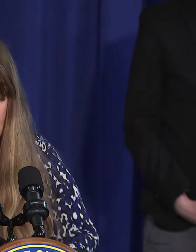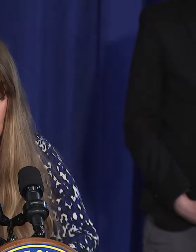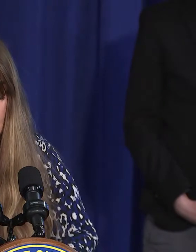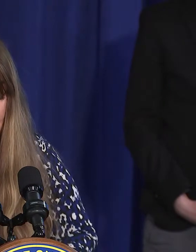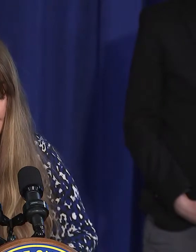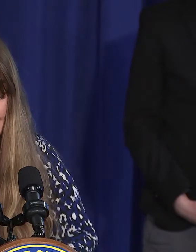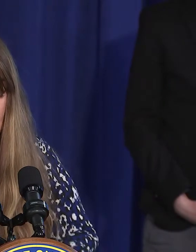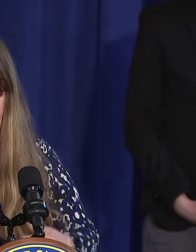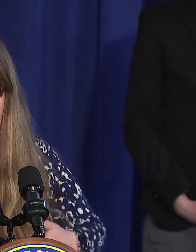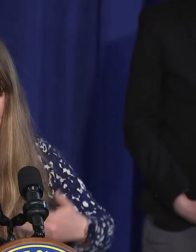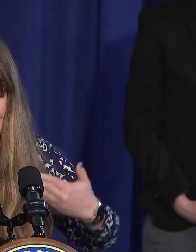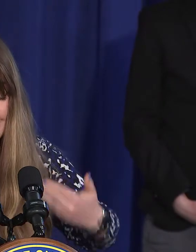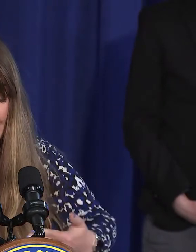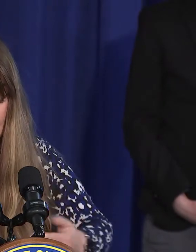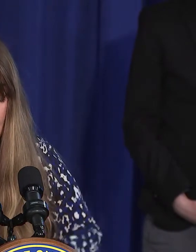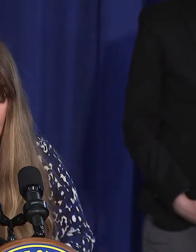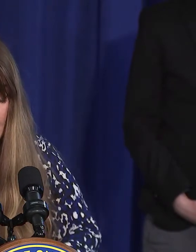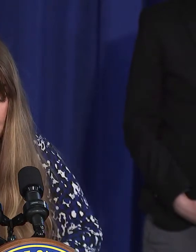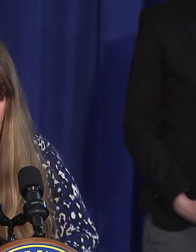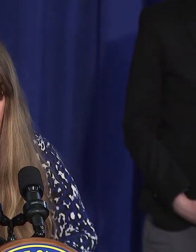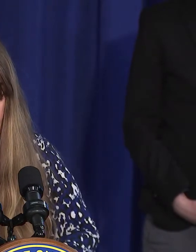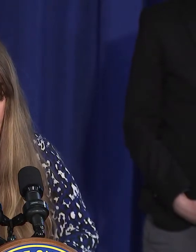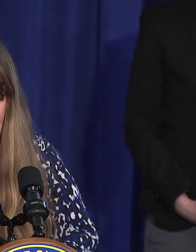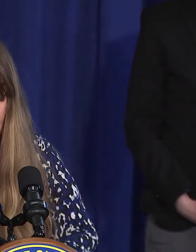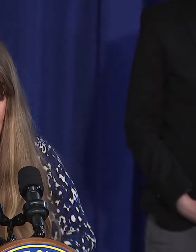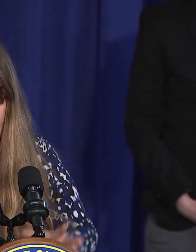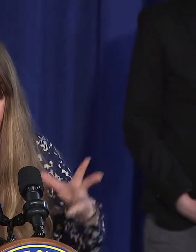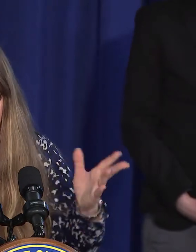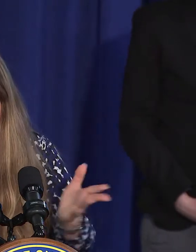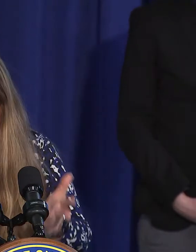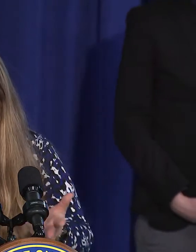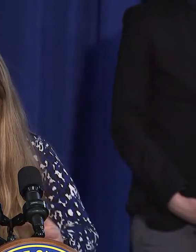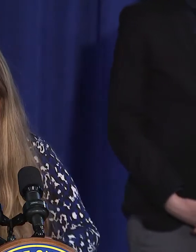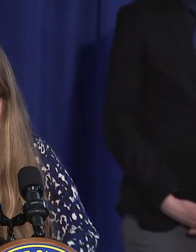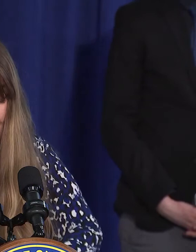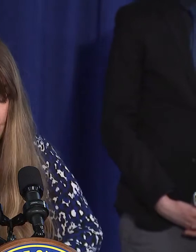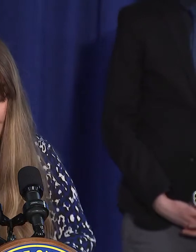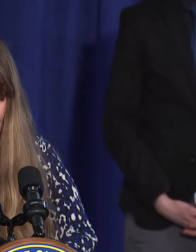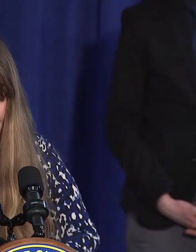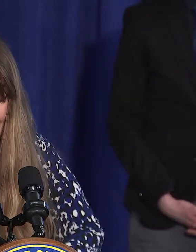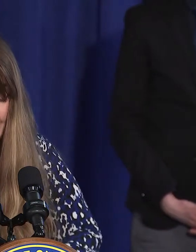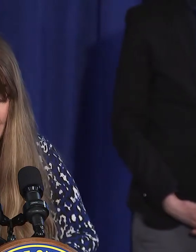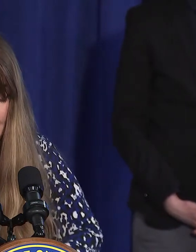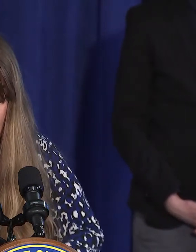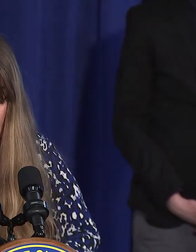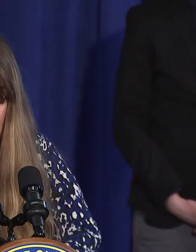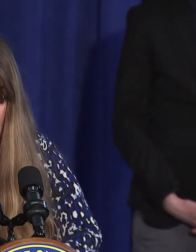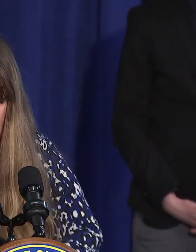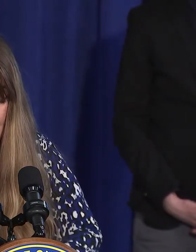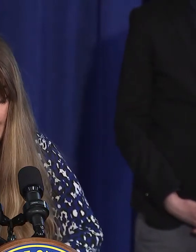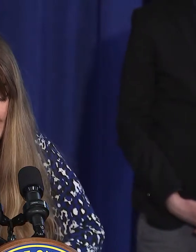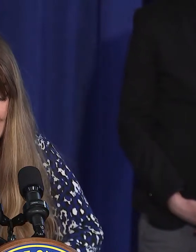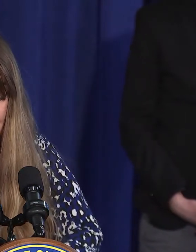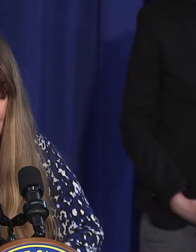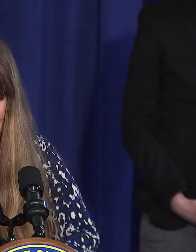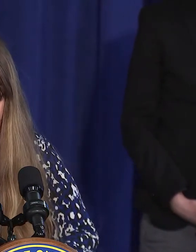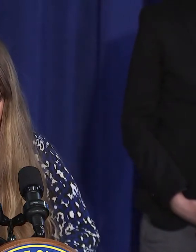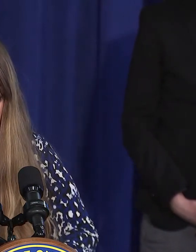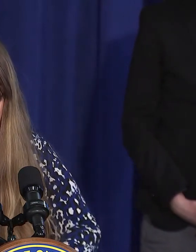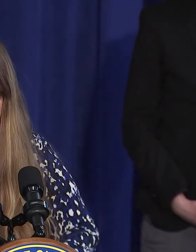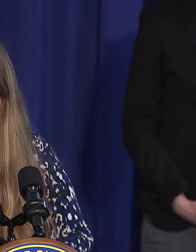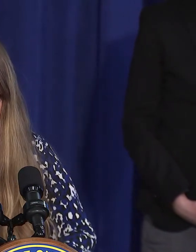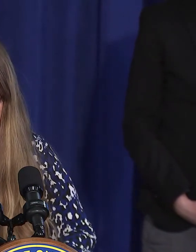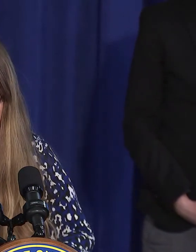ser los que van a estar dictaminando o presentando la data de esa